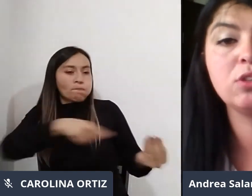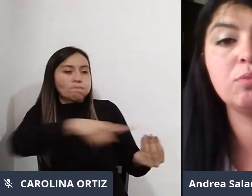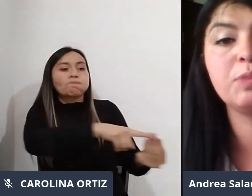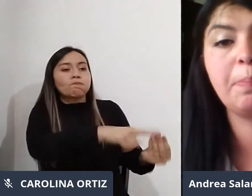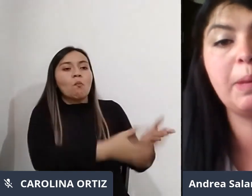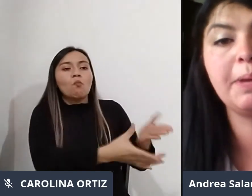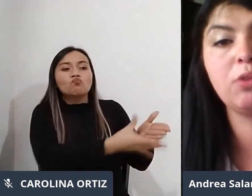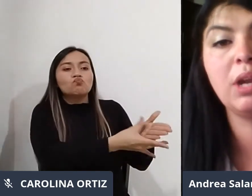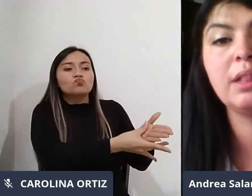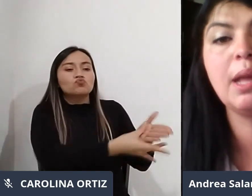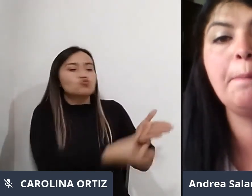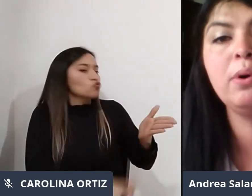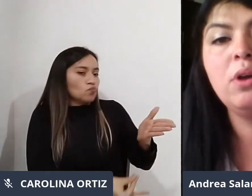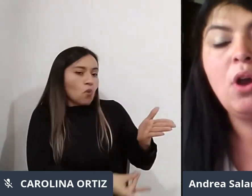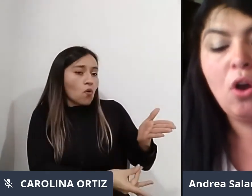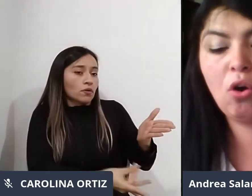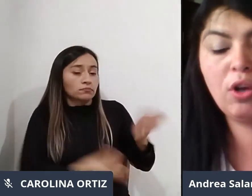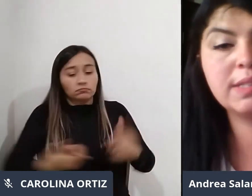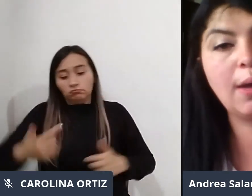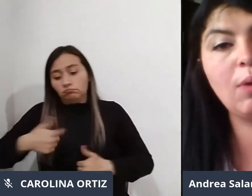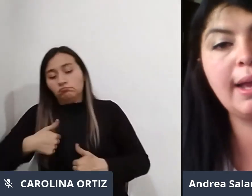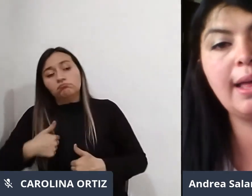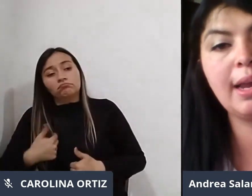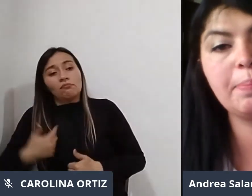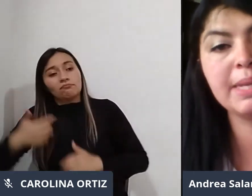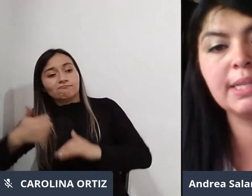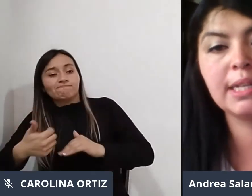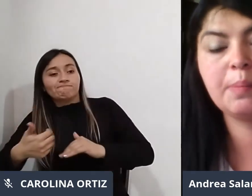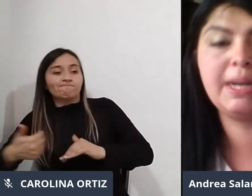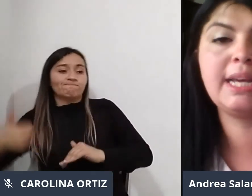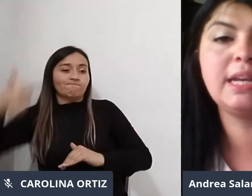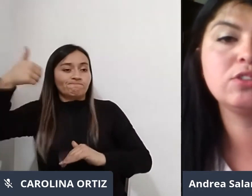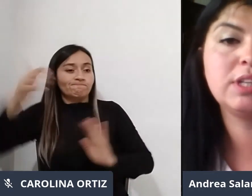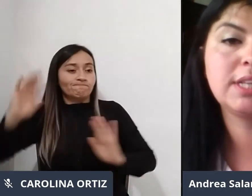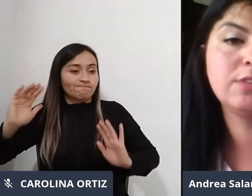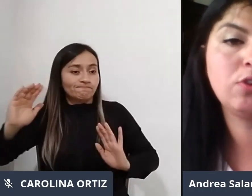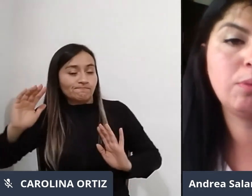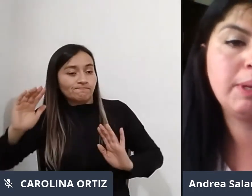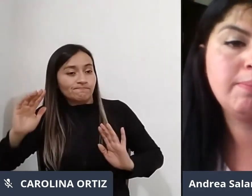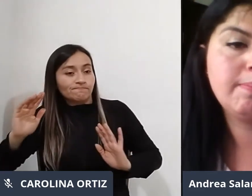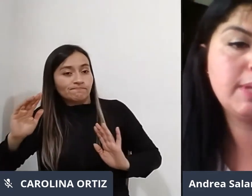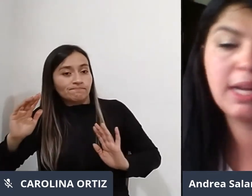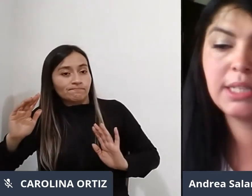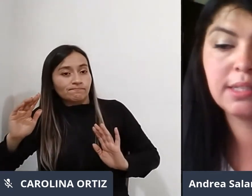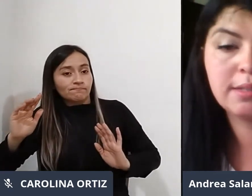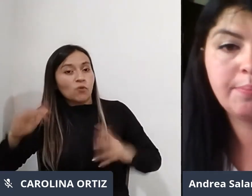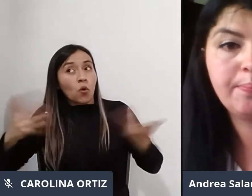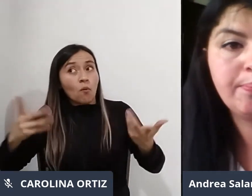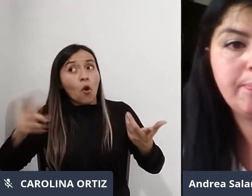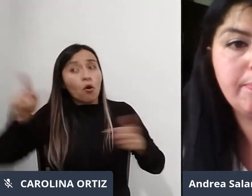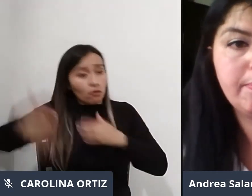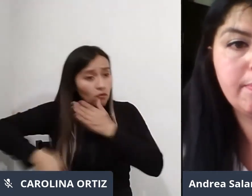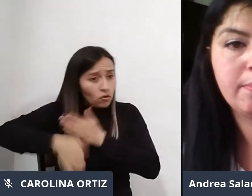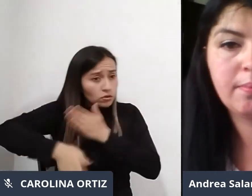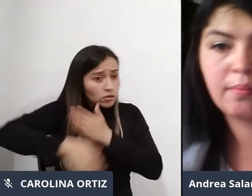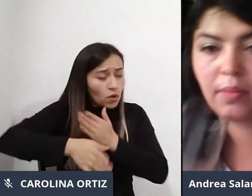para que eso se perpetúe en el tiempo, o está obligada a repensarse para que eso se transforme. Gracias.